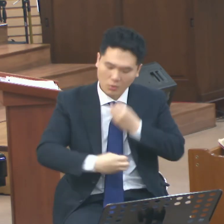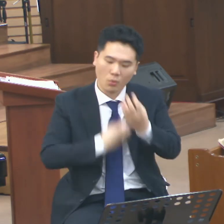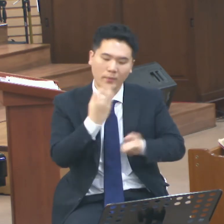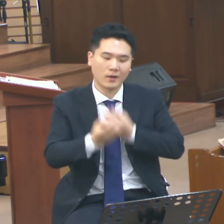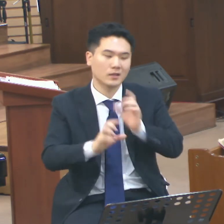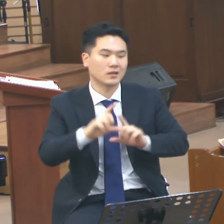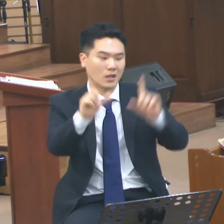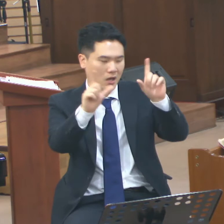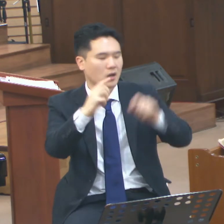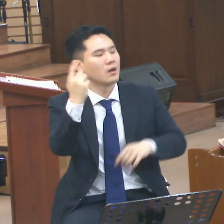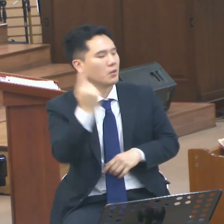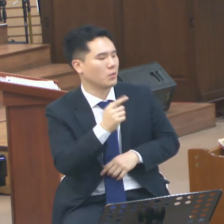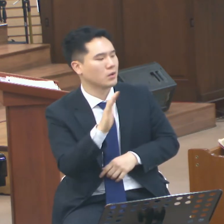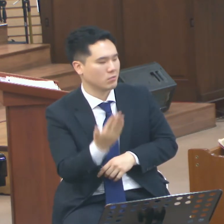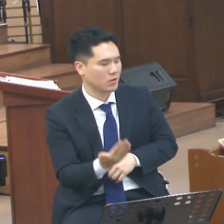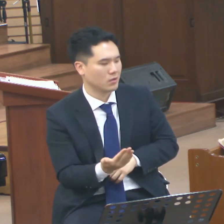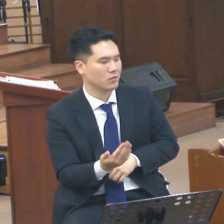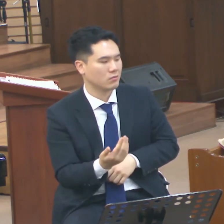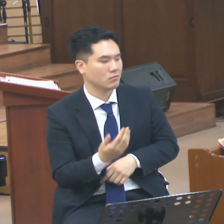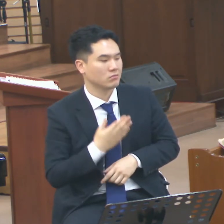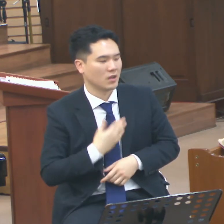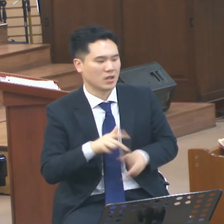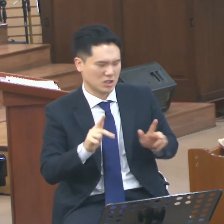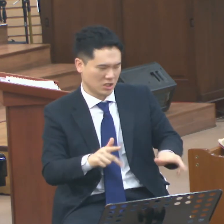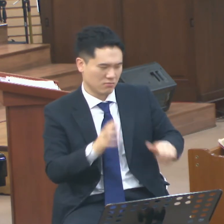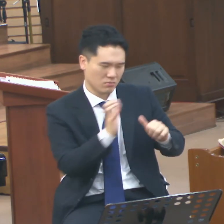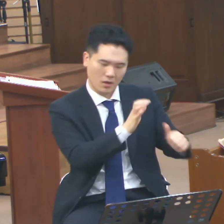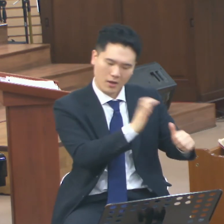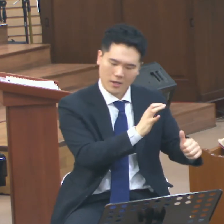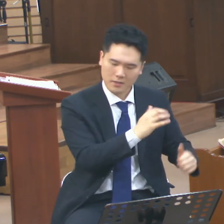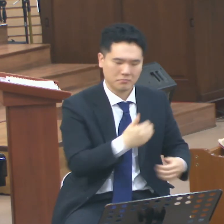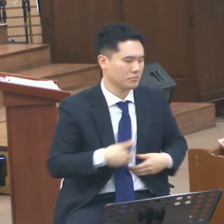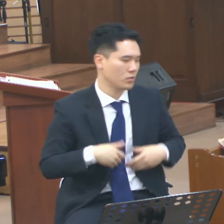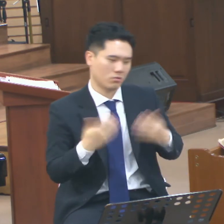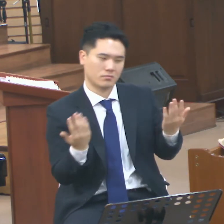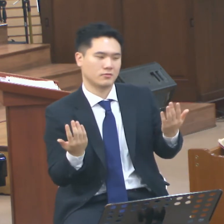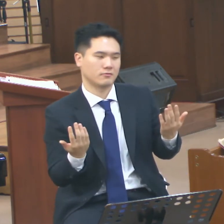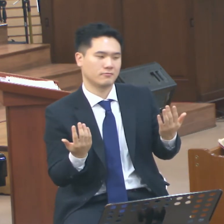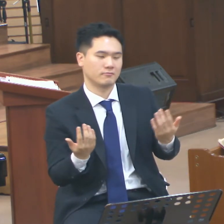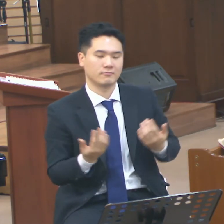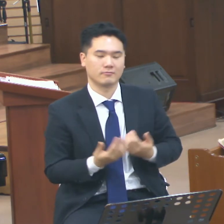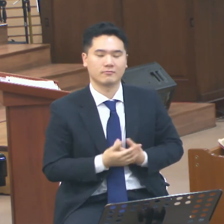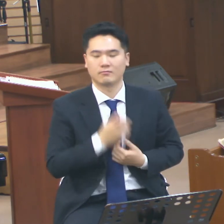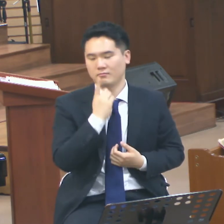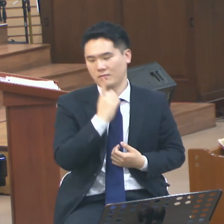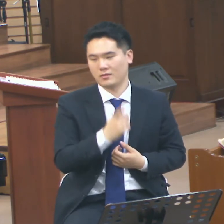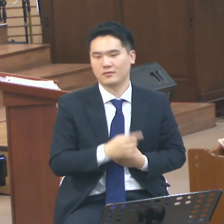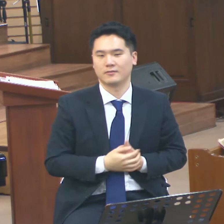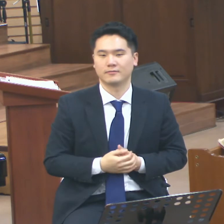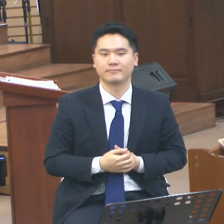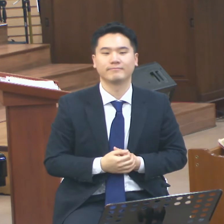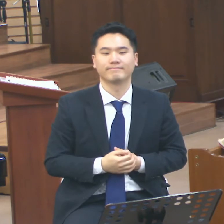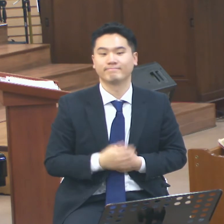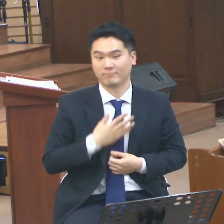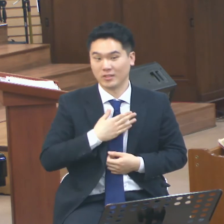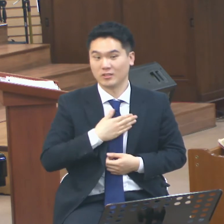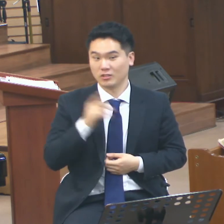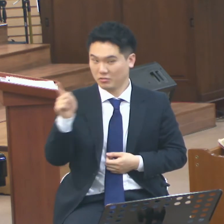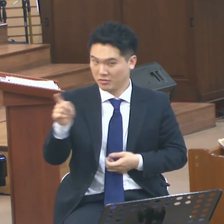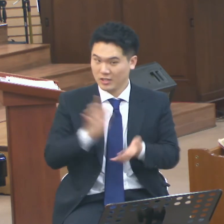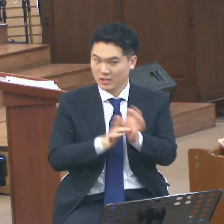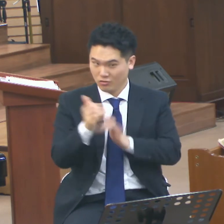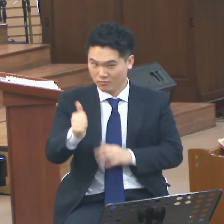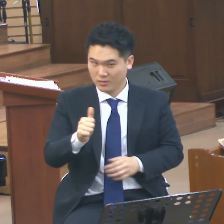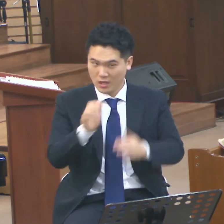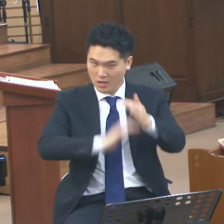텐데 내가 입씨름할 게 없다. 내가 좋게 잘 해서 보내야 된다. 이런 마음이 있었어요. 전 이것이 예수님의